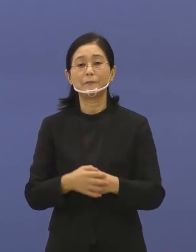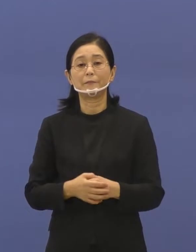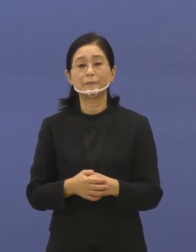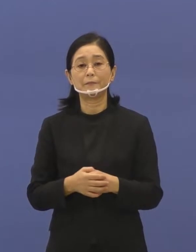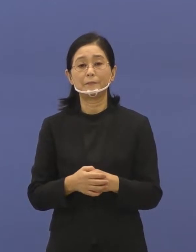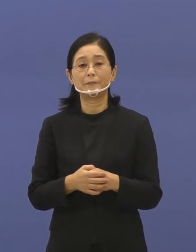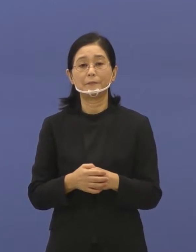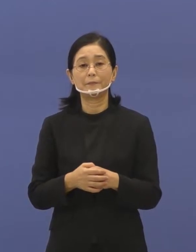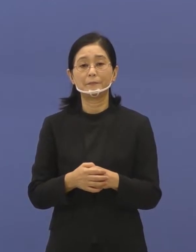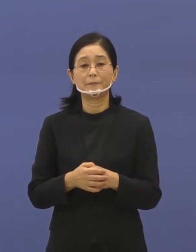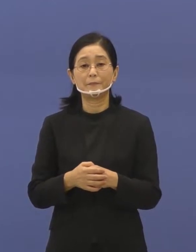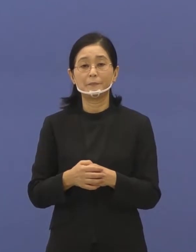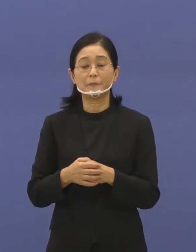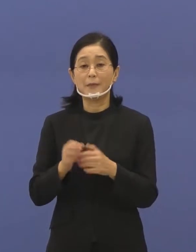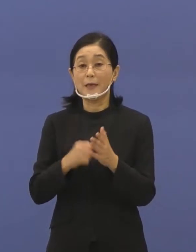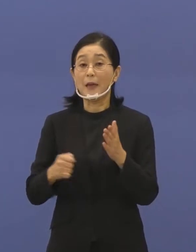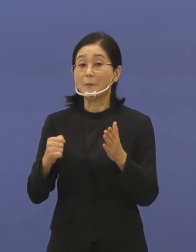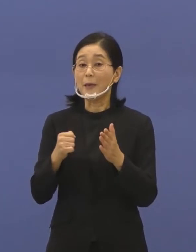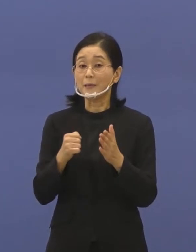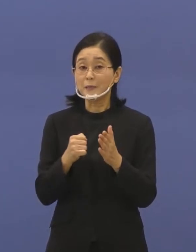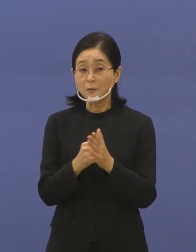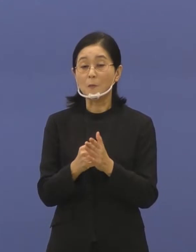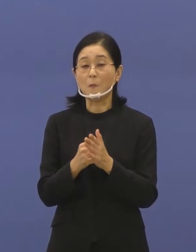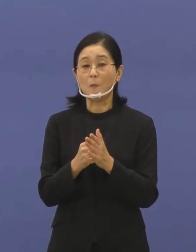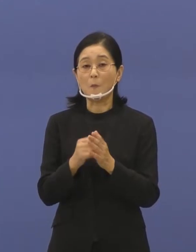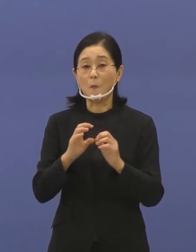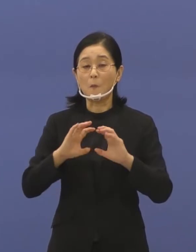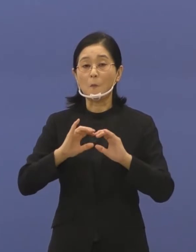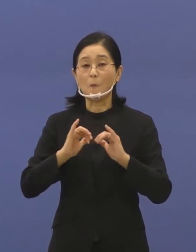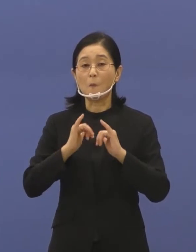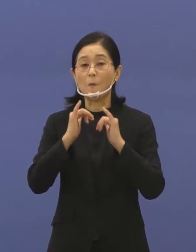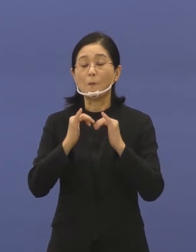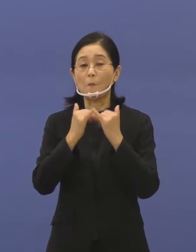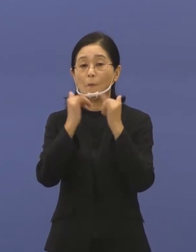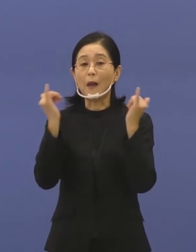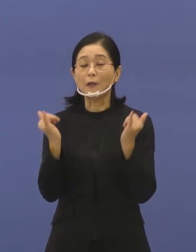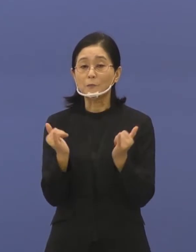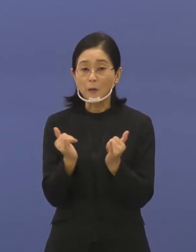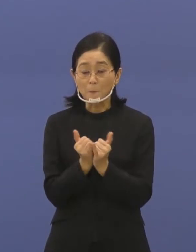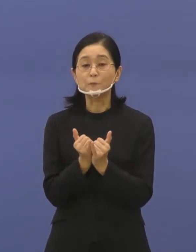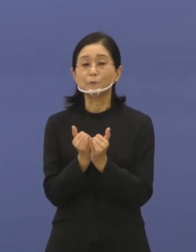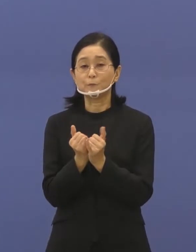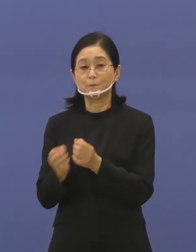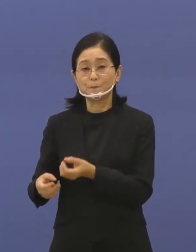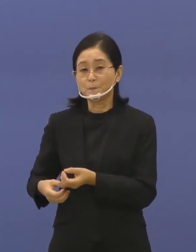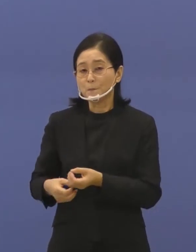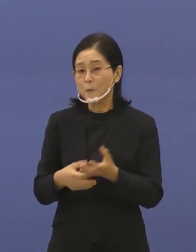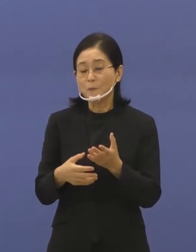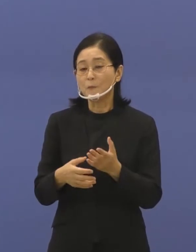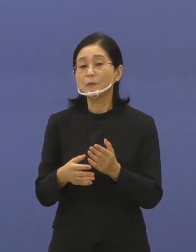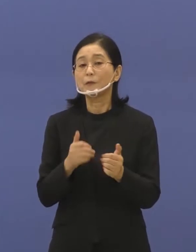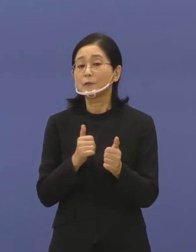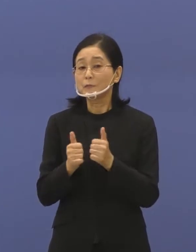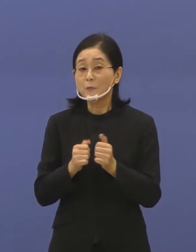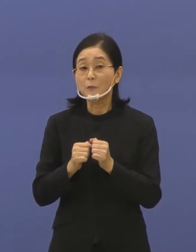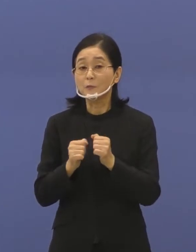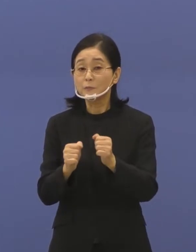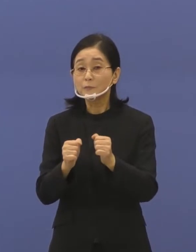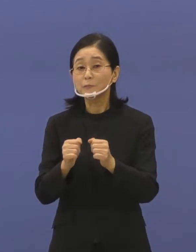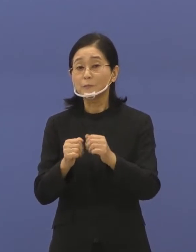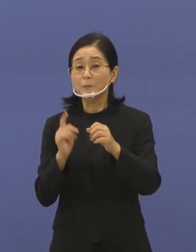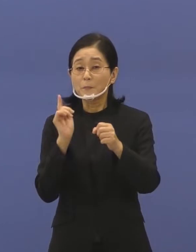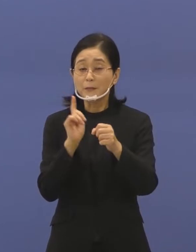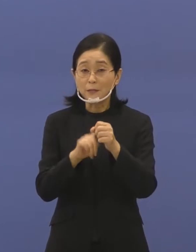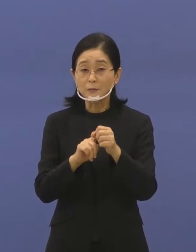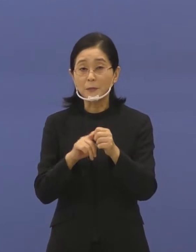釜石でのラグビーワールドカップ開催というところをこう頂点に、